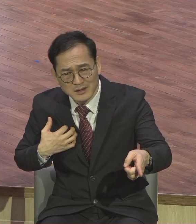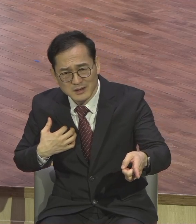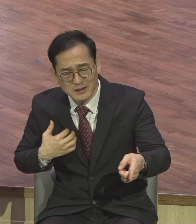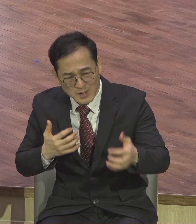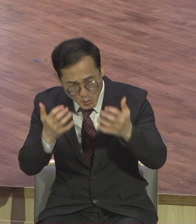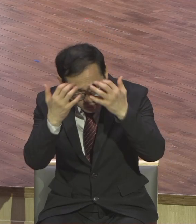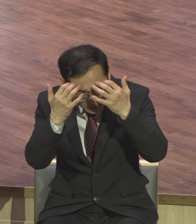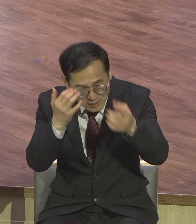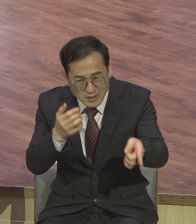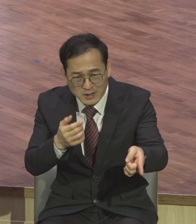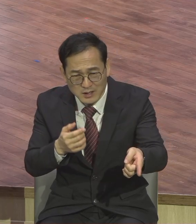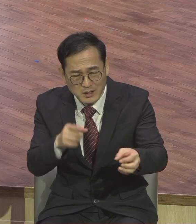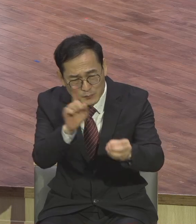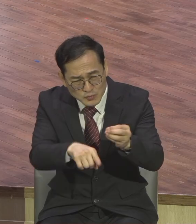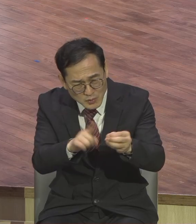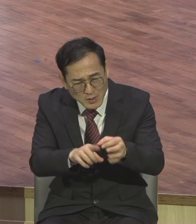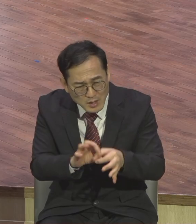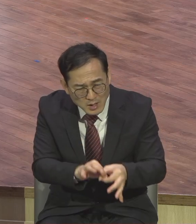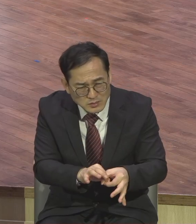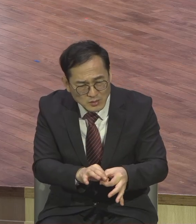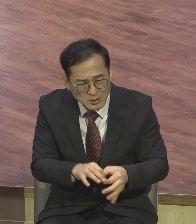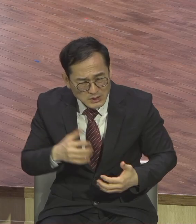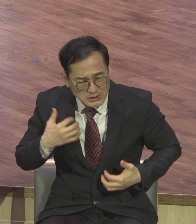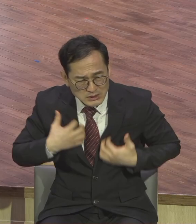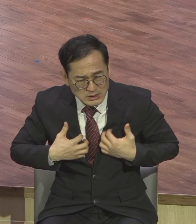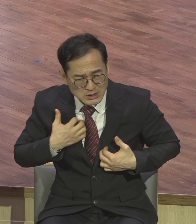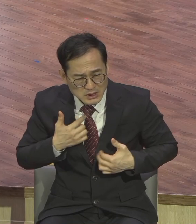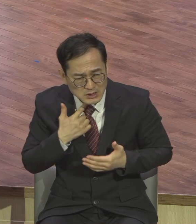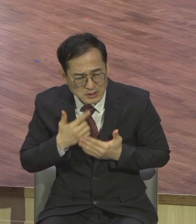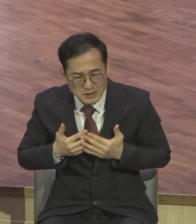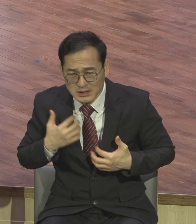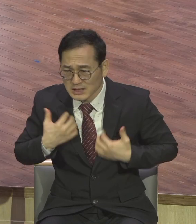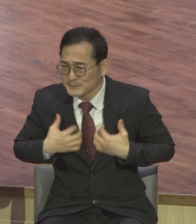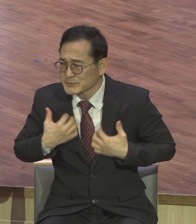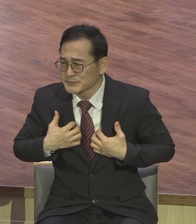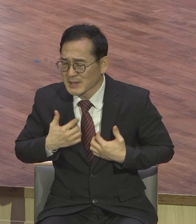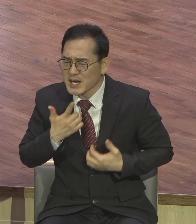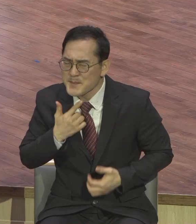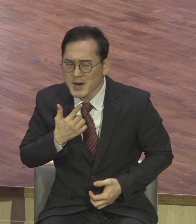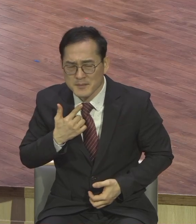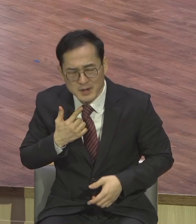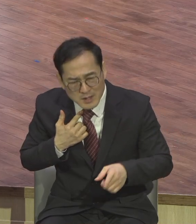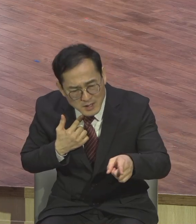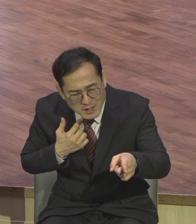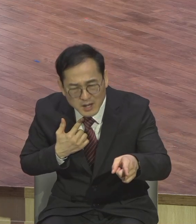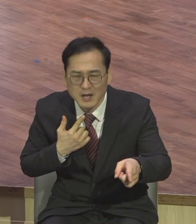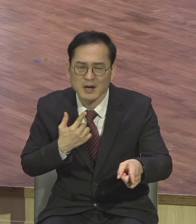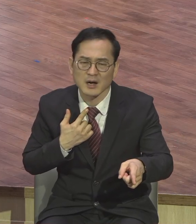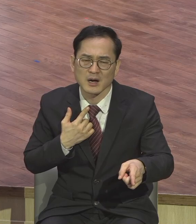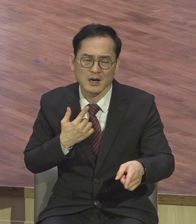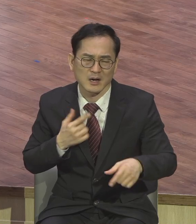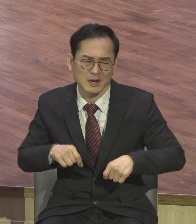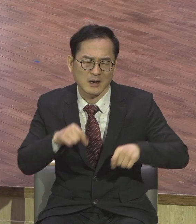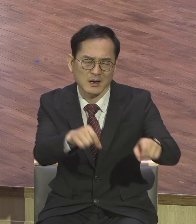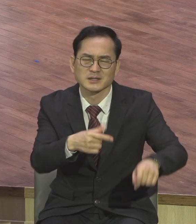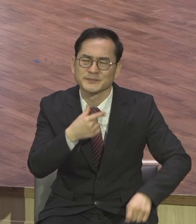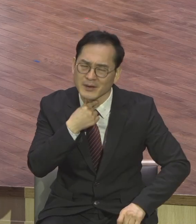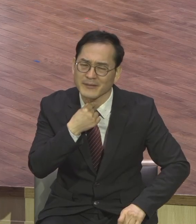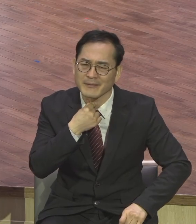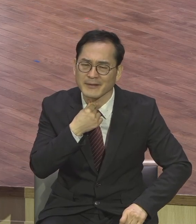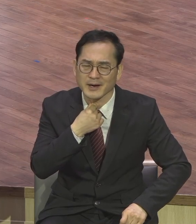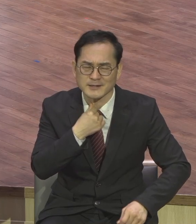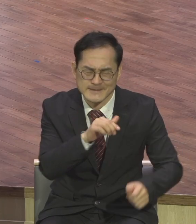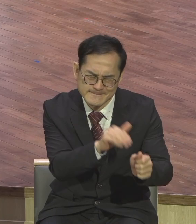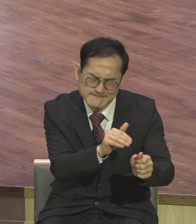앉았어. 내가 앉아서 보니까 내 마음에 눈물이 흘러. 저렇게 어머니의 영혼을 사랑해서 평생 우상